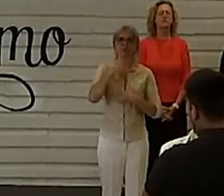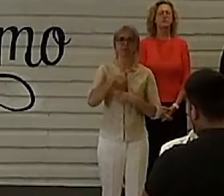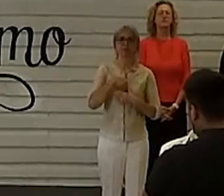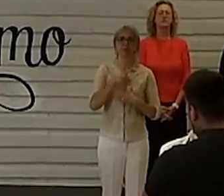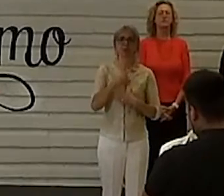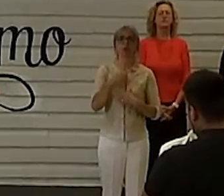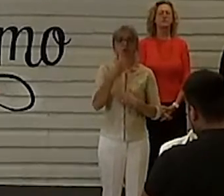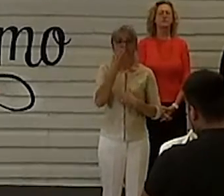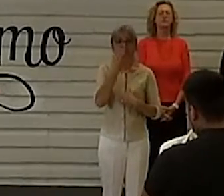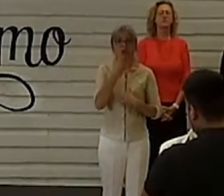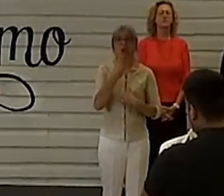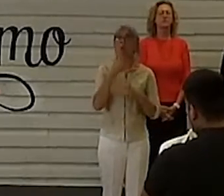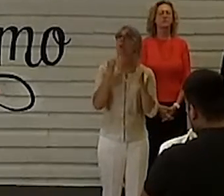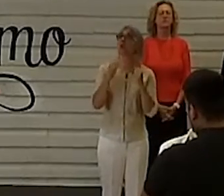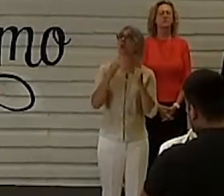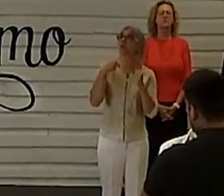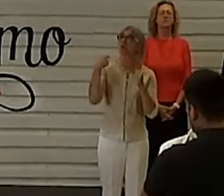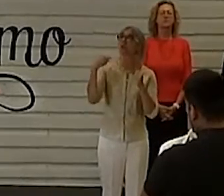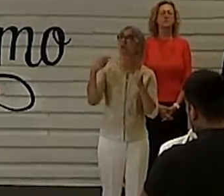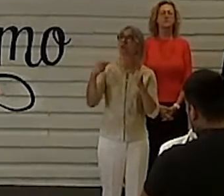affinché possiamo vincere il nemico.